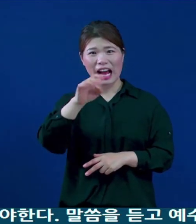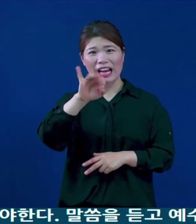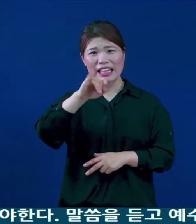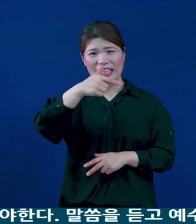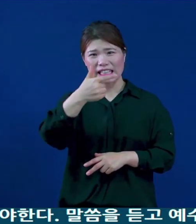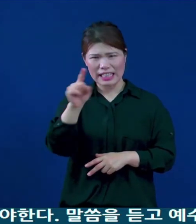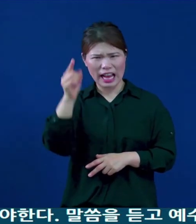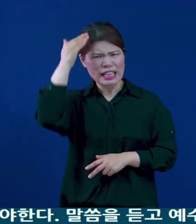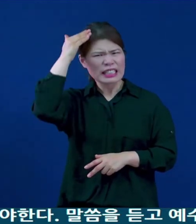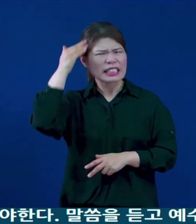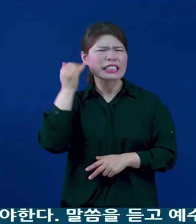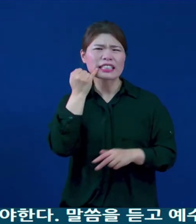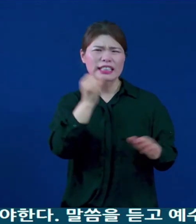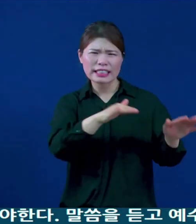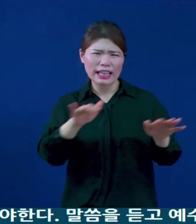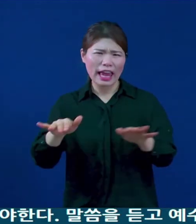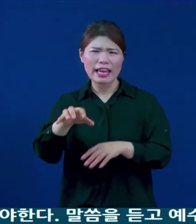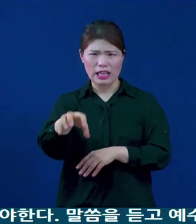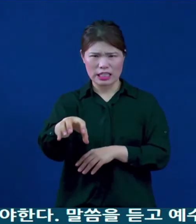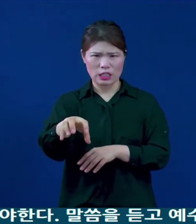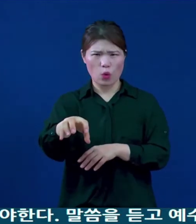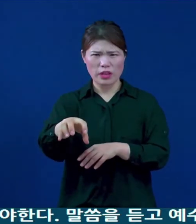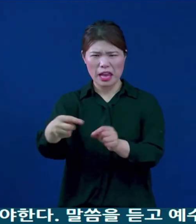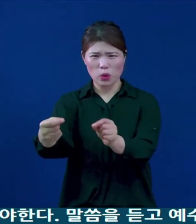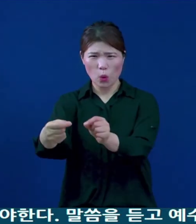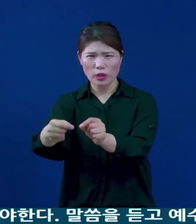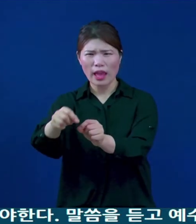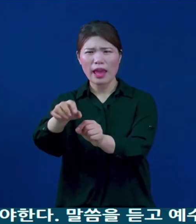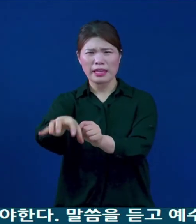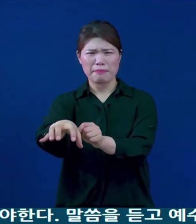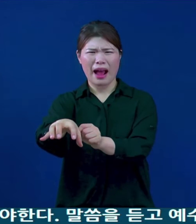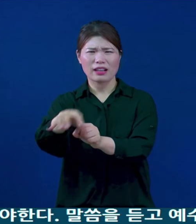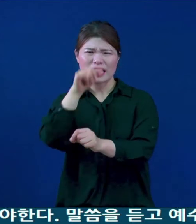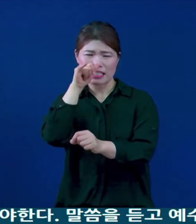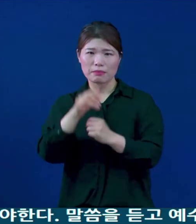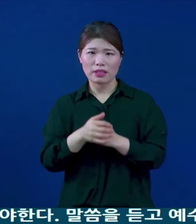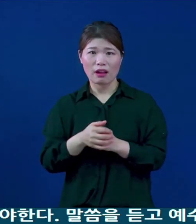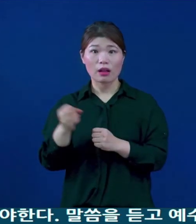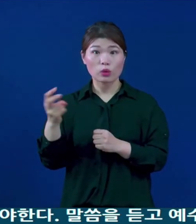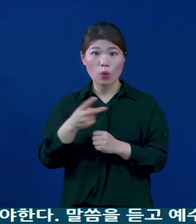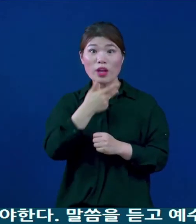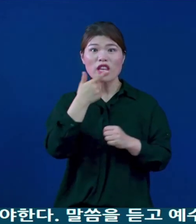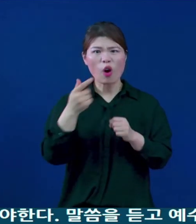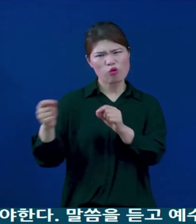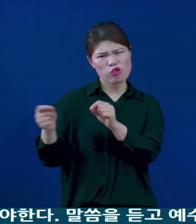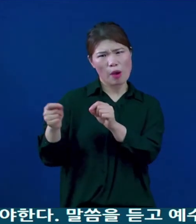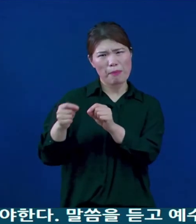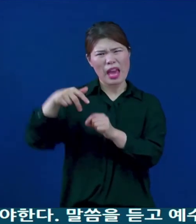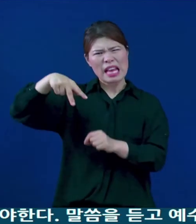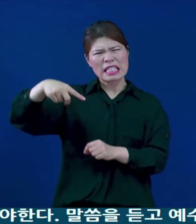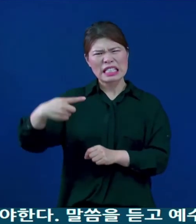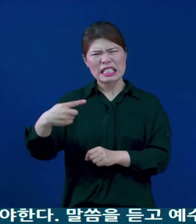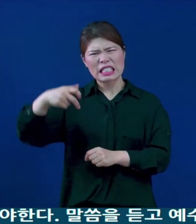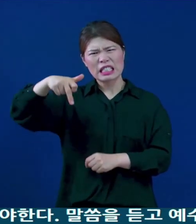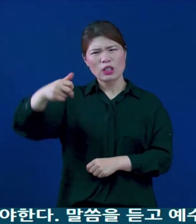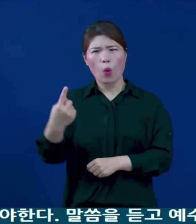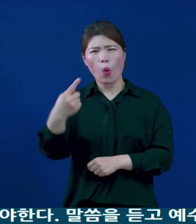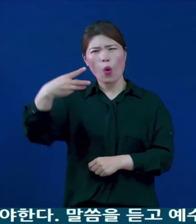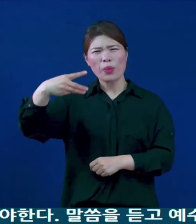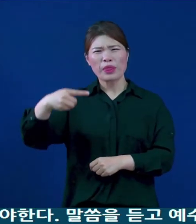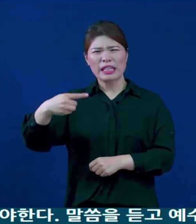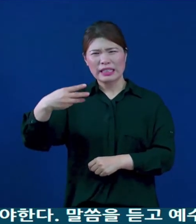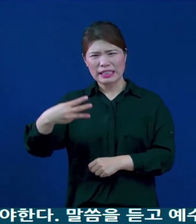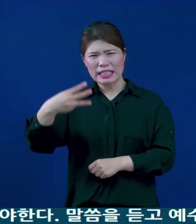흑해 연안에 오데사라는 도시가 있어요. 거기까지 갔고 스코틀랜드까지 갔고 또